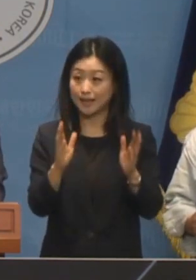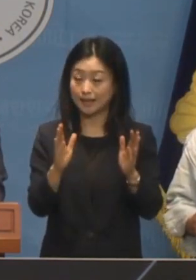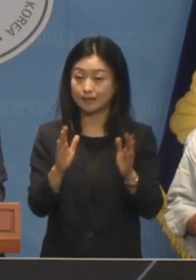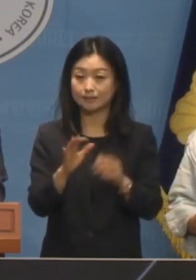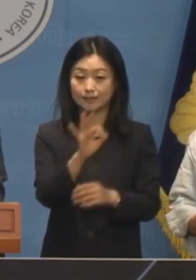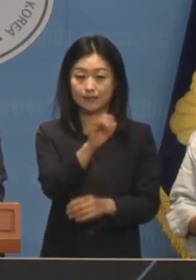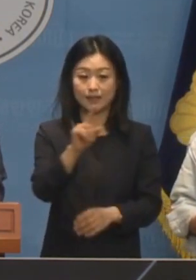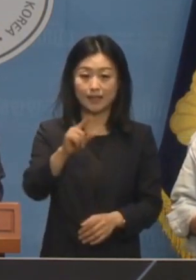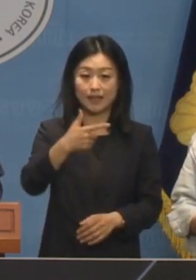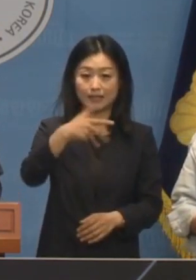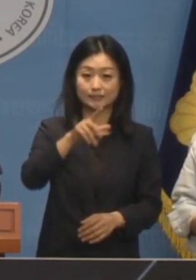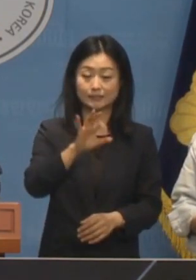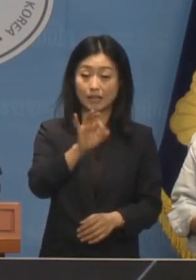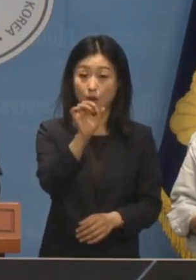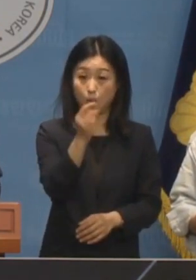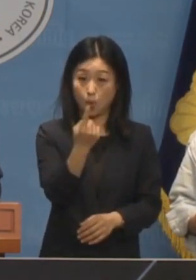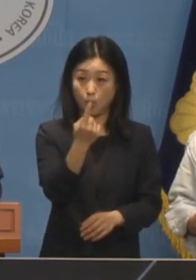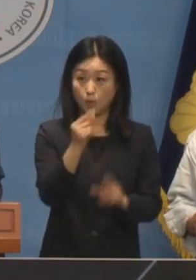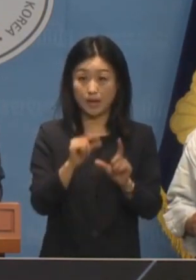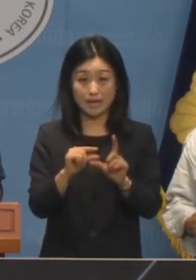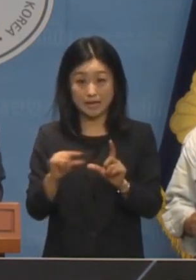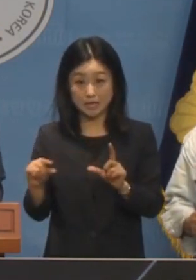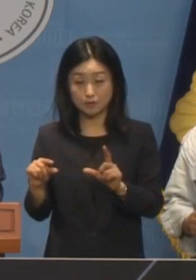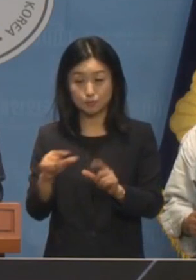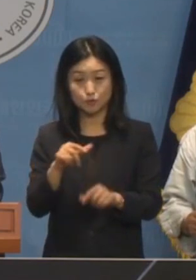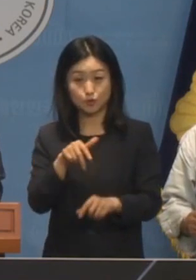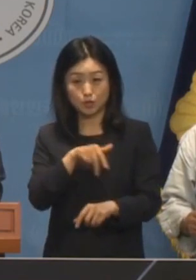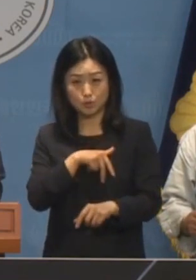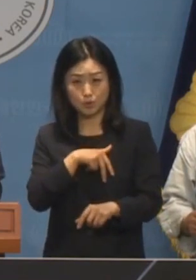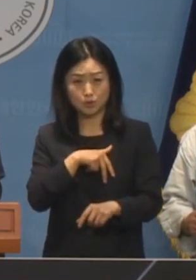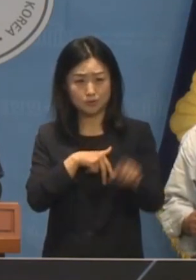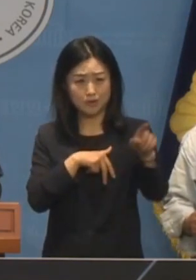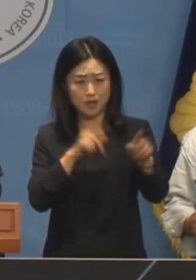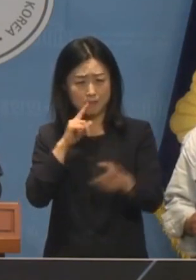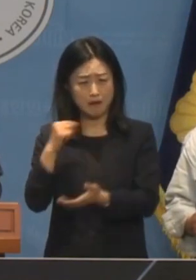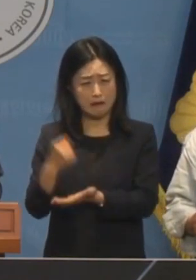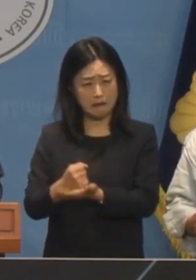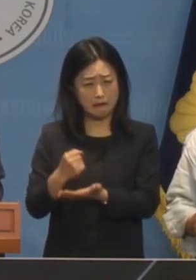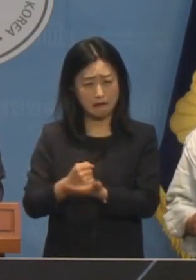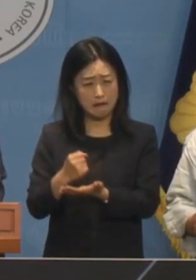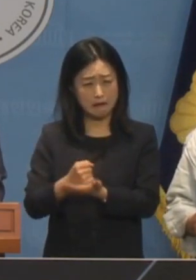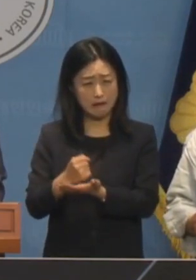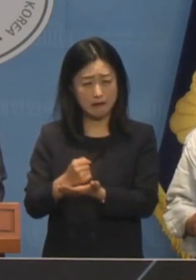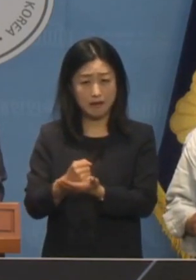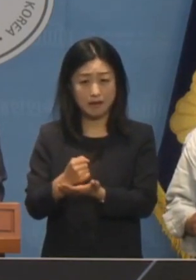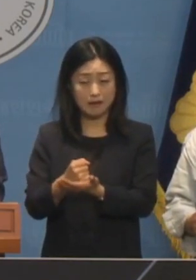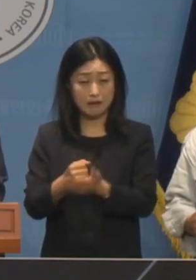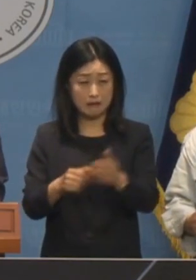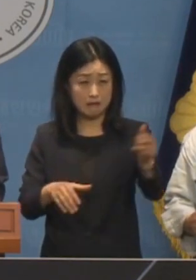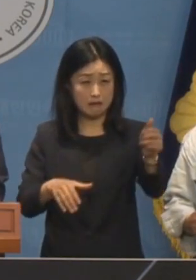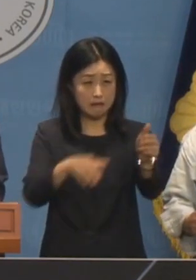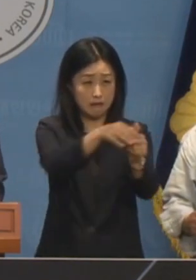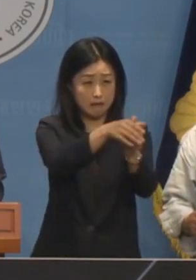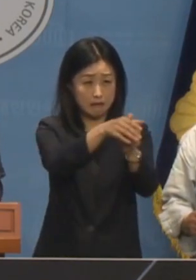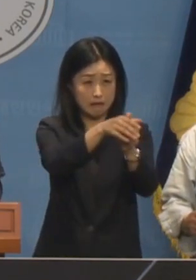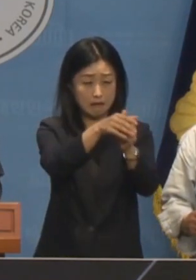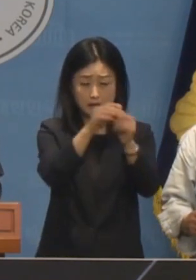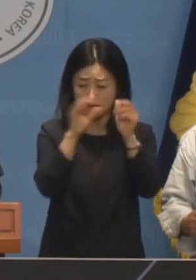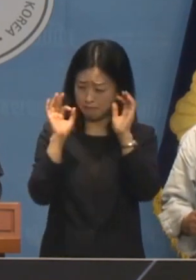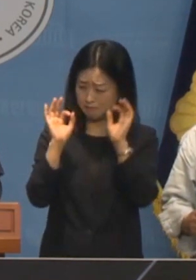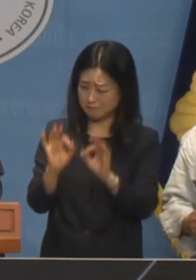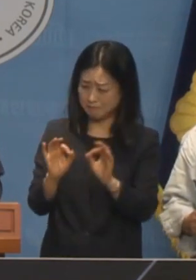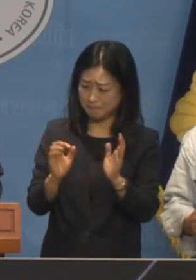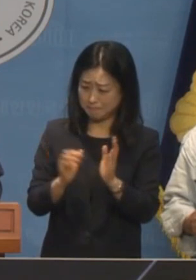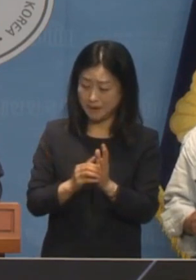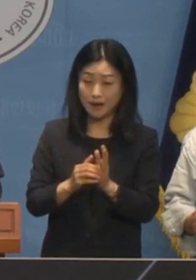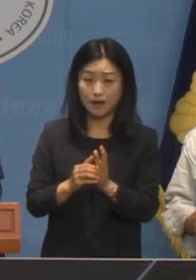안창호 후보자에 대한 일부 정치 세력의 근거 없는 비방과 인신공격을 목도해